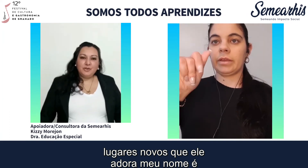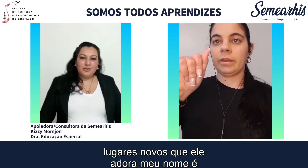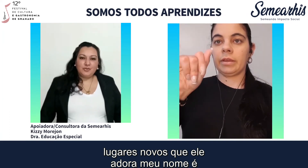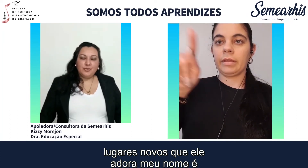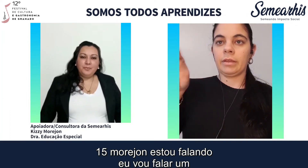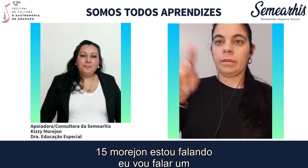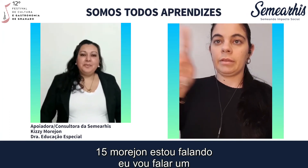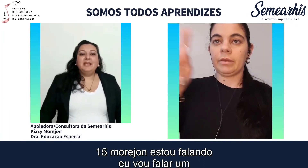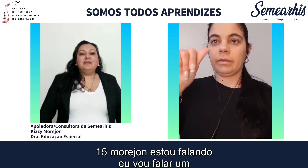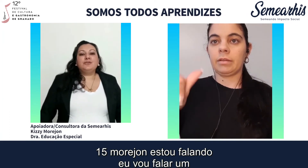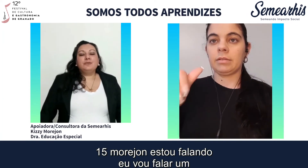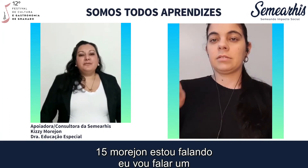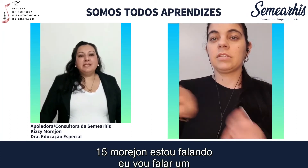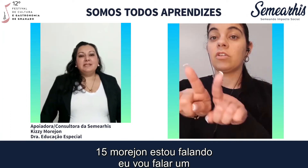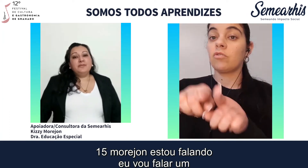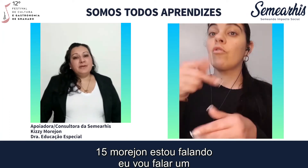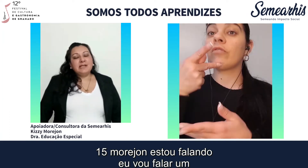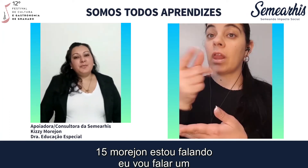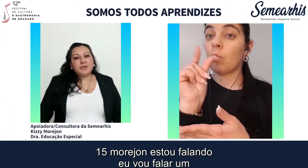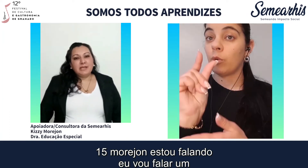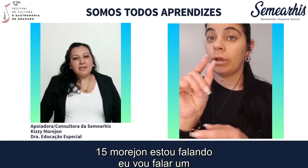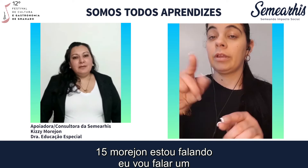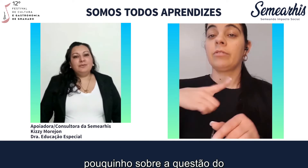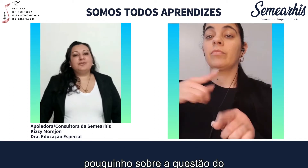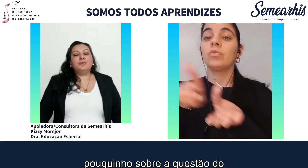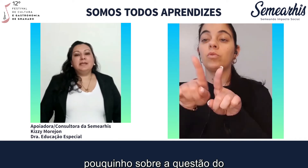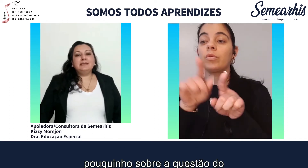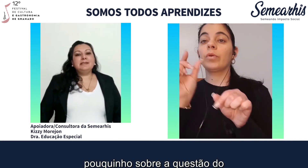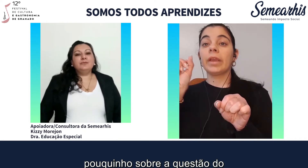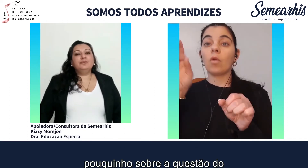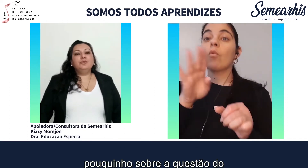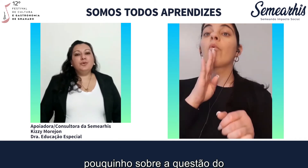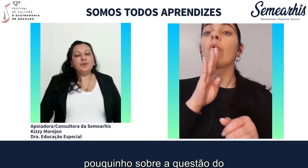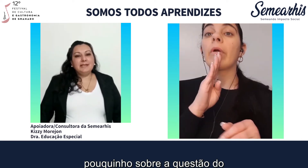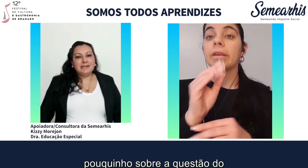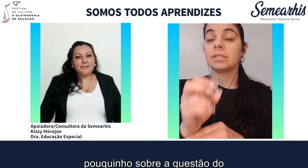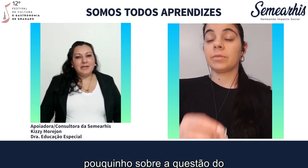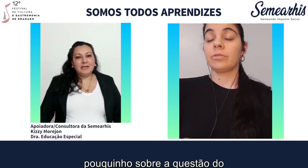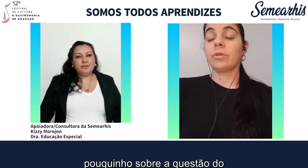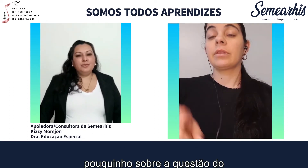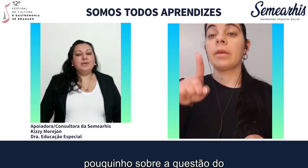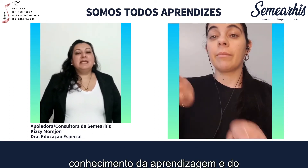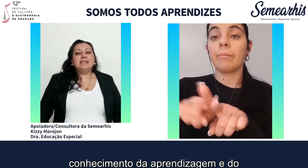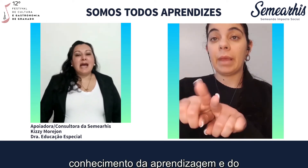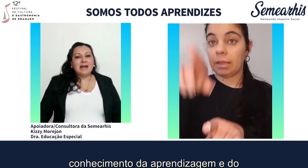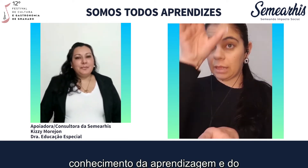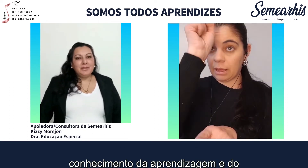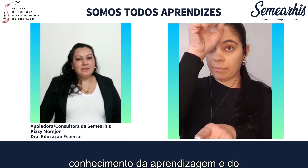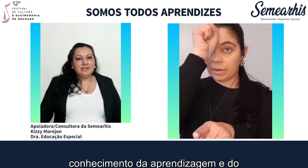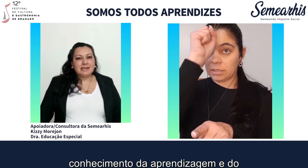Kizzy Morejon, eu vou falar um pouquinho sobre a questão do conhecimento,